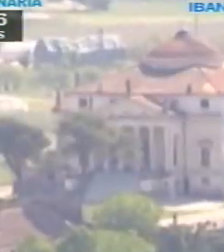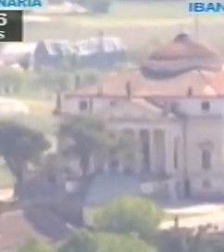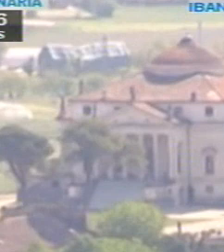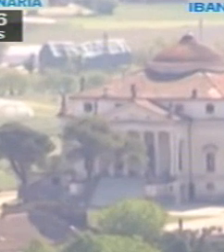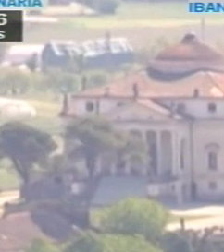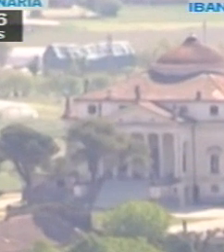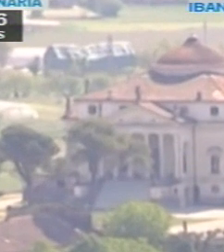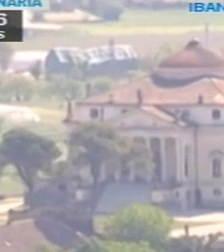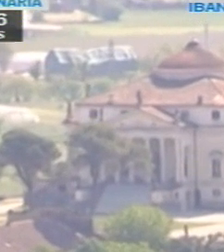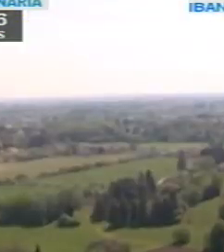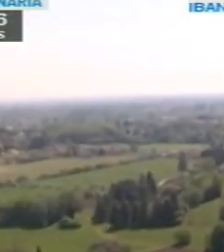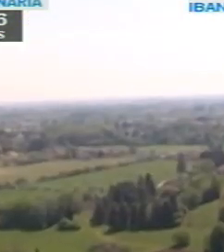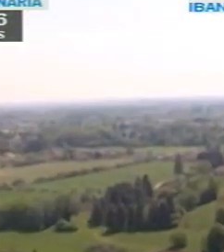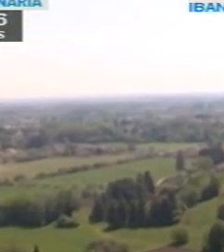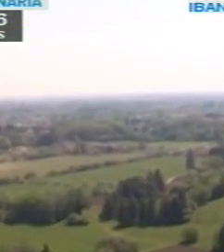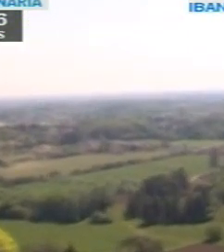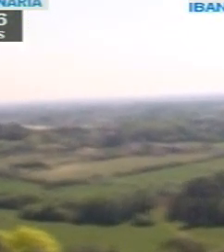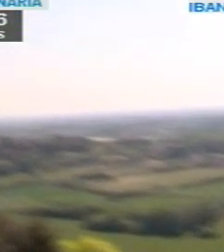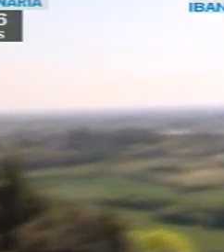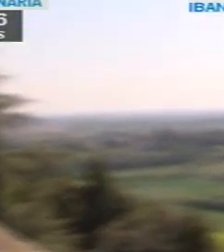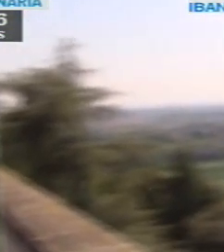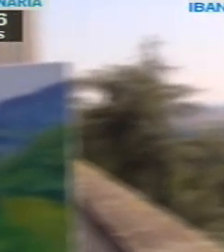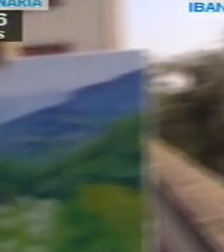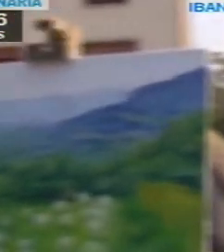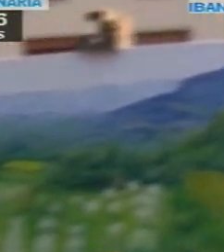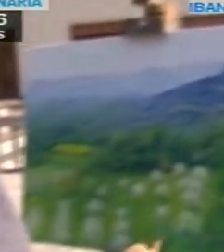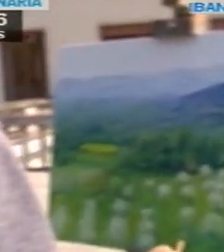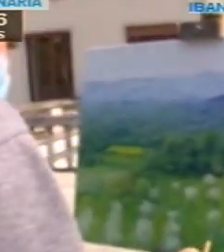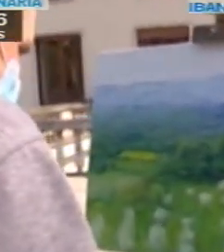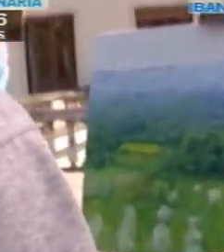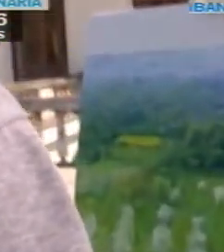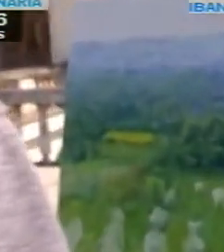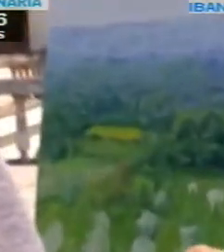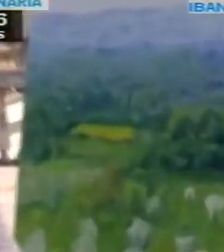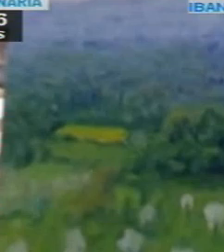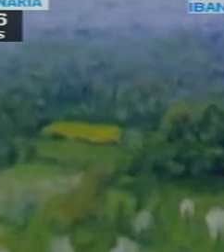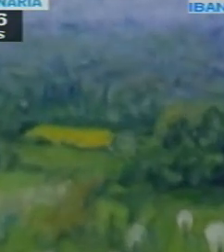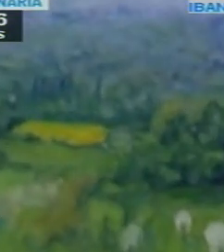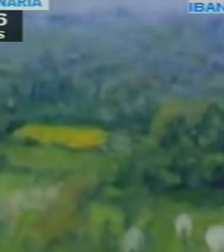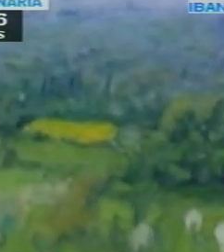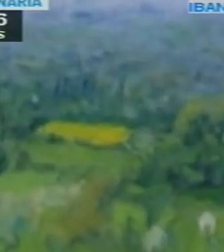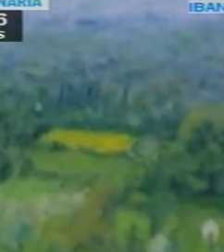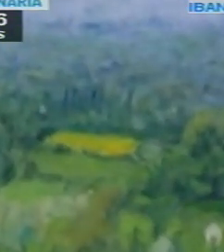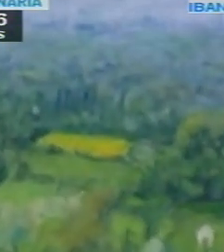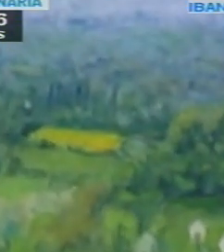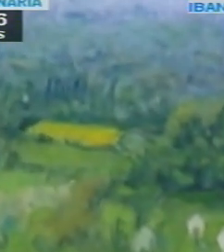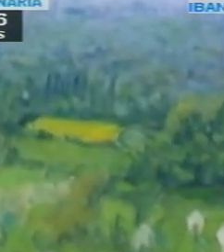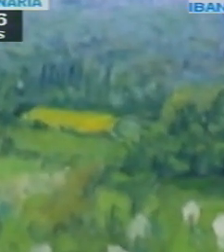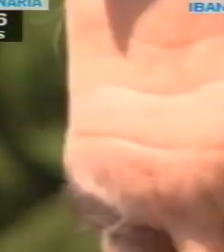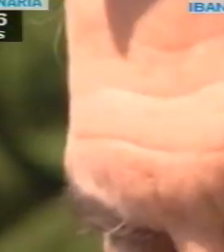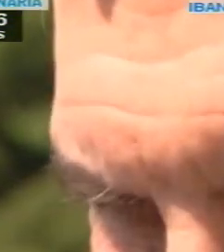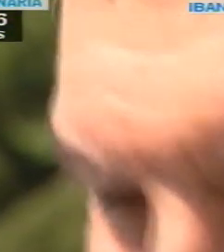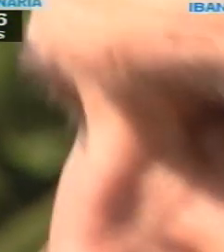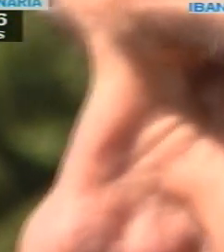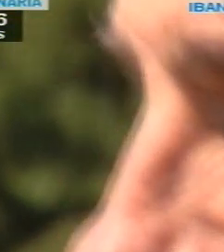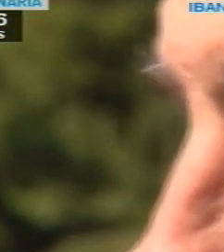bellezza. È un invito anche a chi è a casa, chi magari è chiuso in una propria dimensione, di riuscire